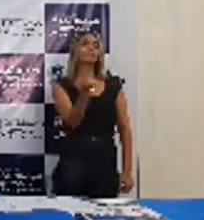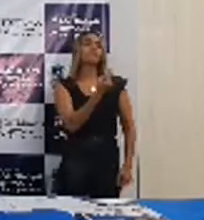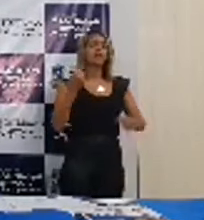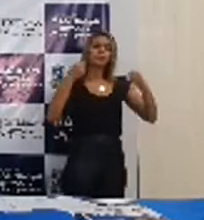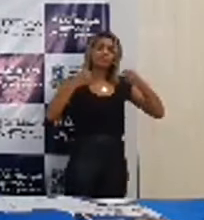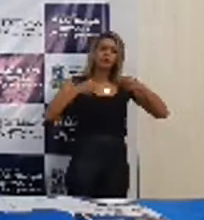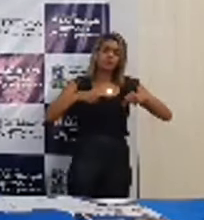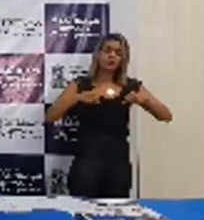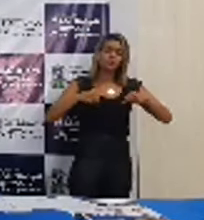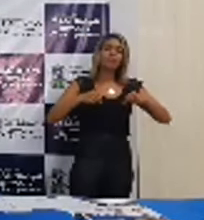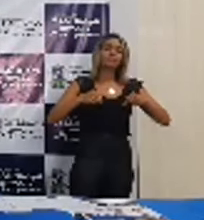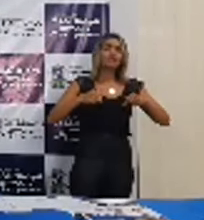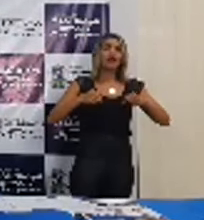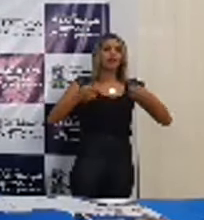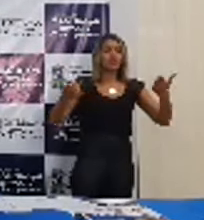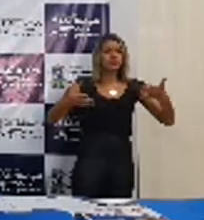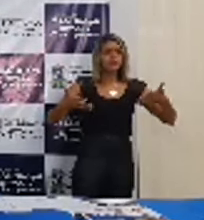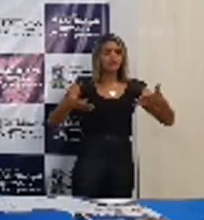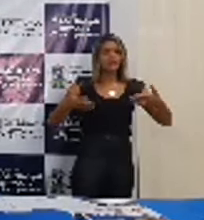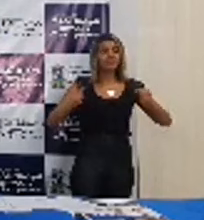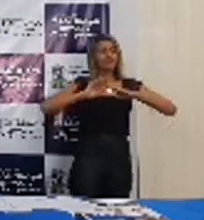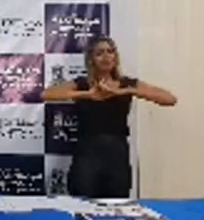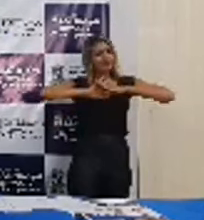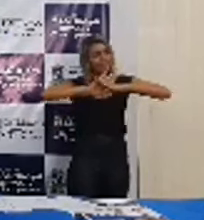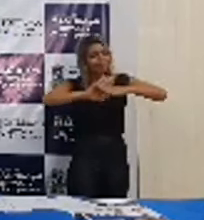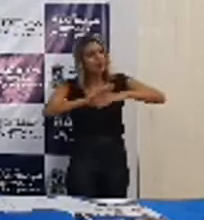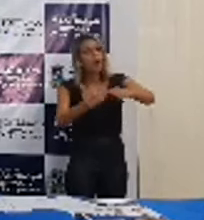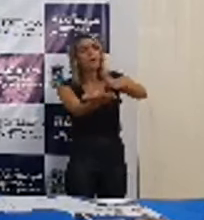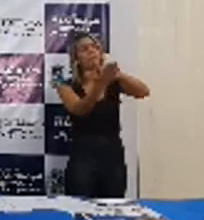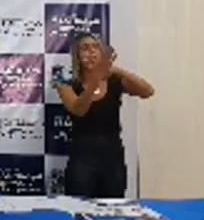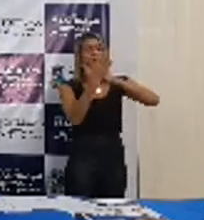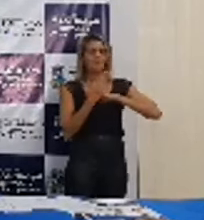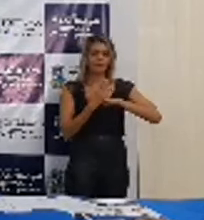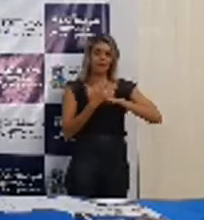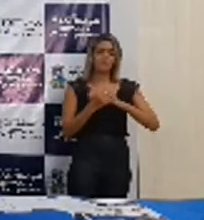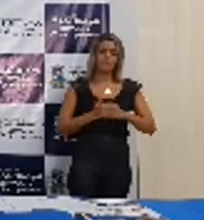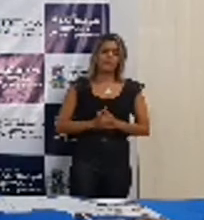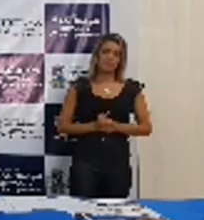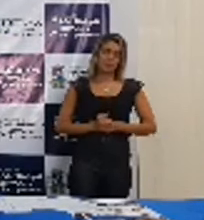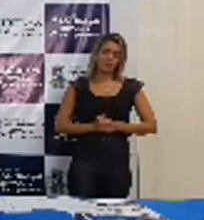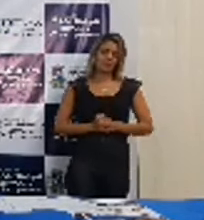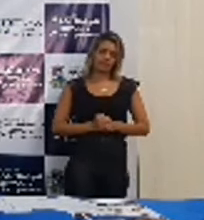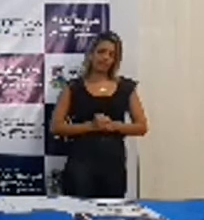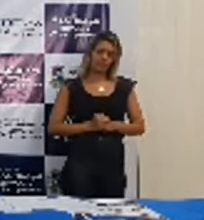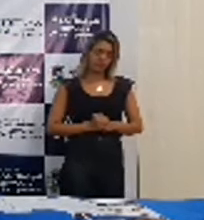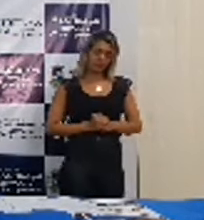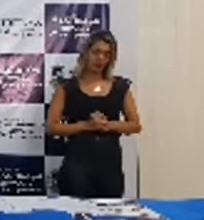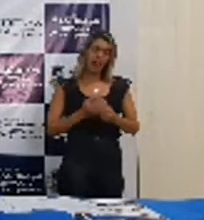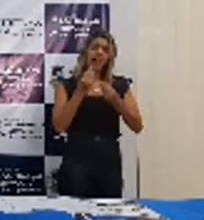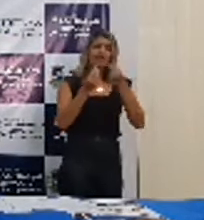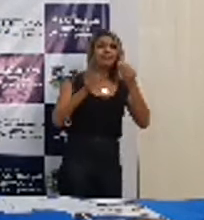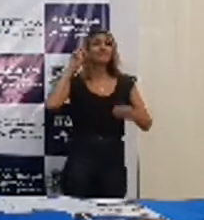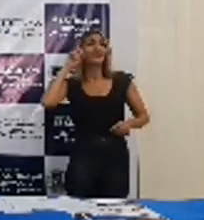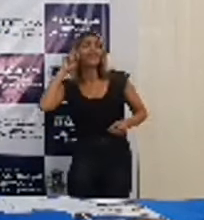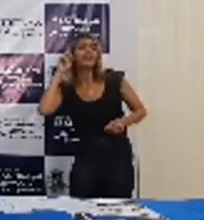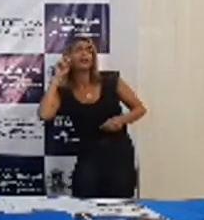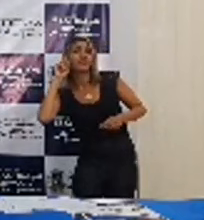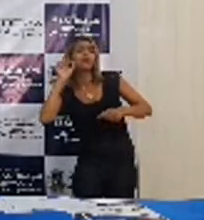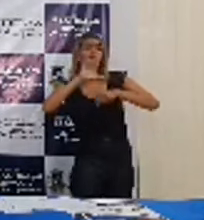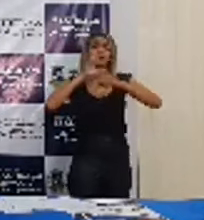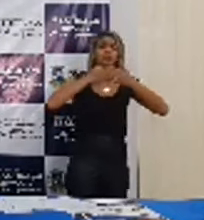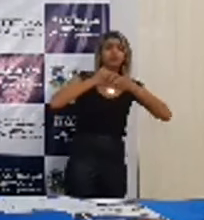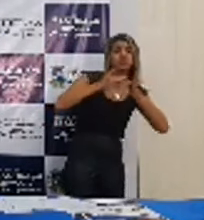de apoio. E a partir de que dia o comércio volta a funcionar? E caso essa decisão volte